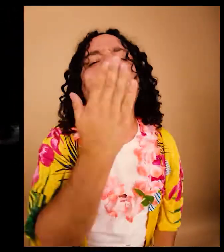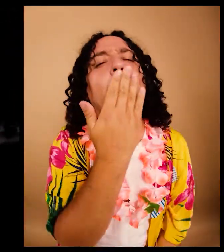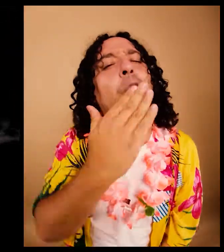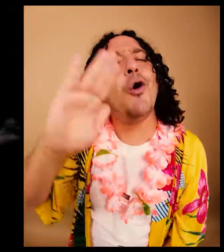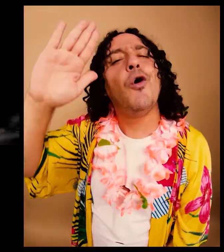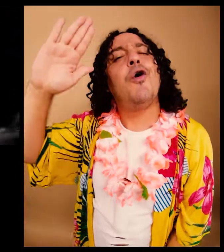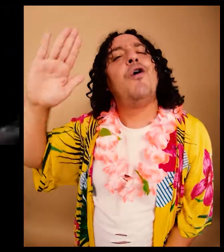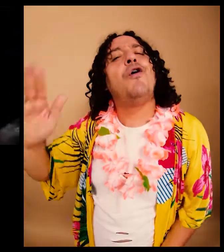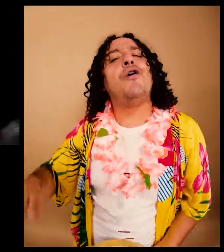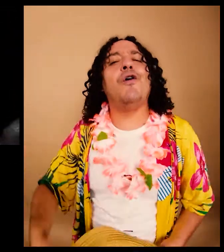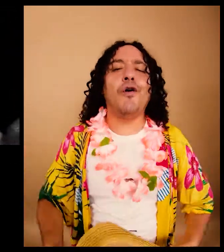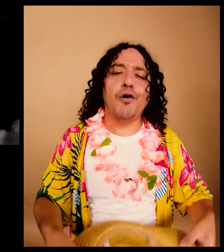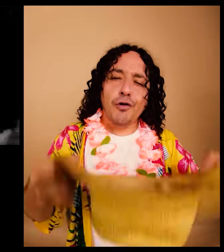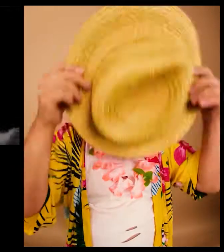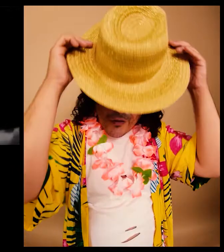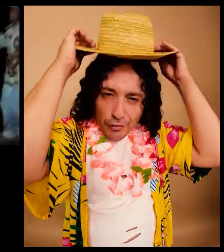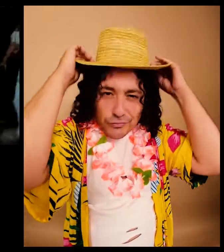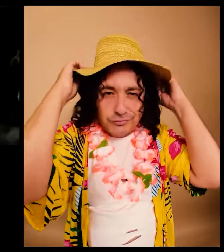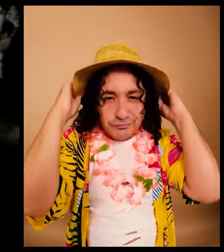será mejor?